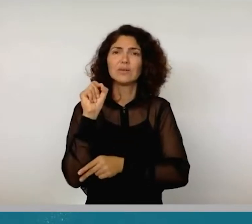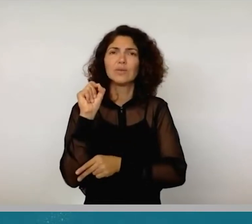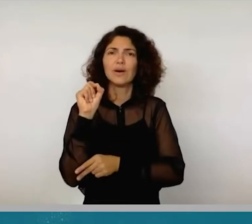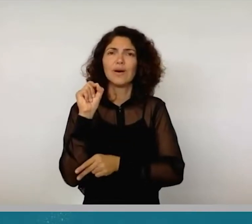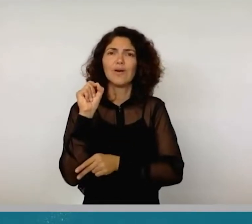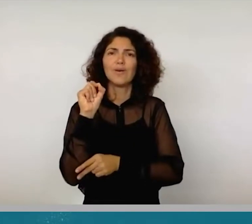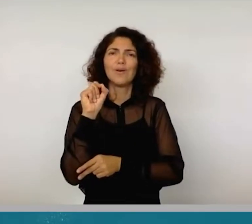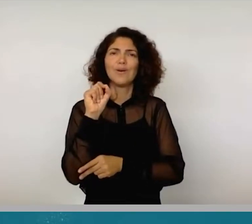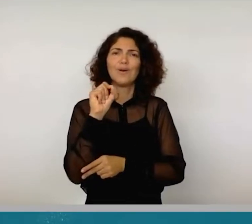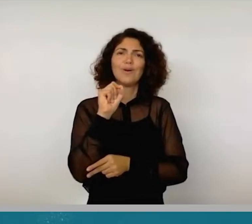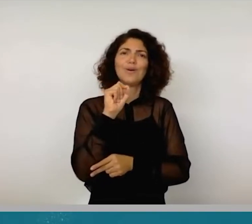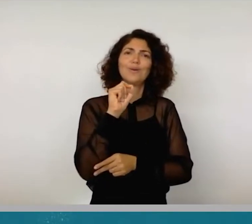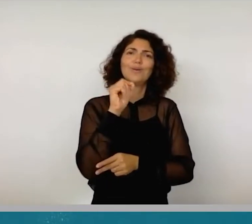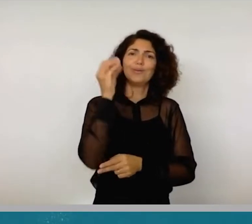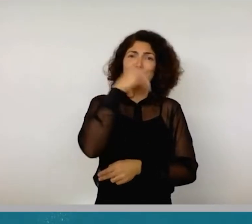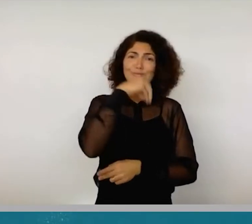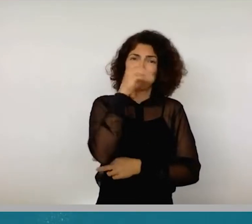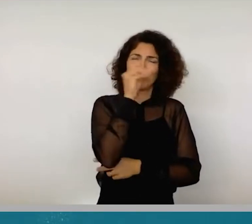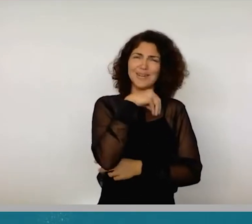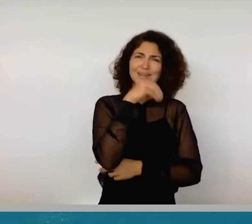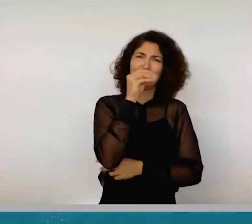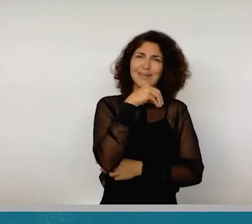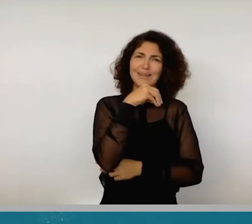Nós já sabemos que